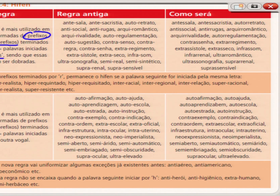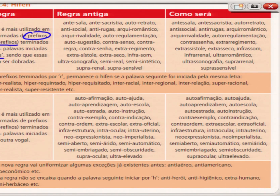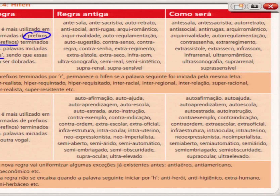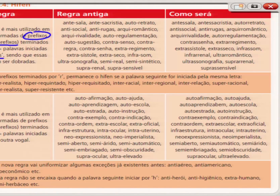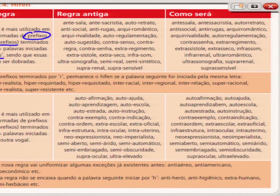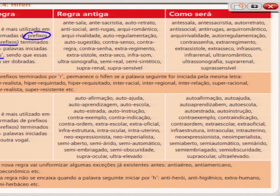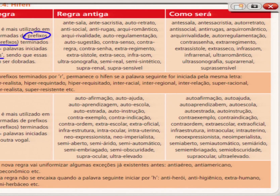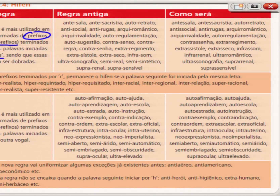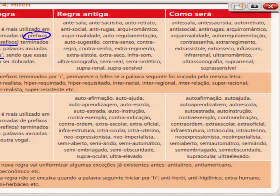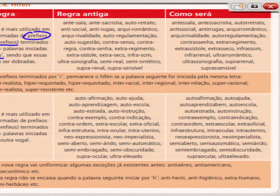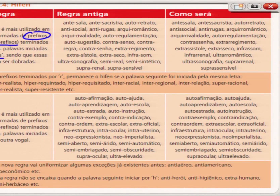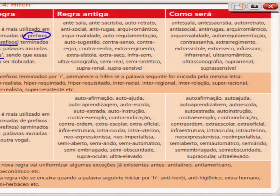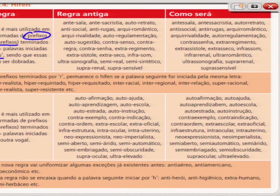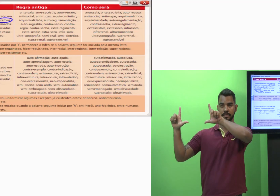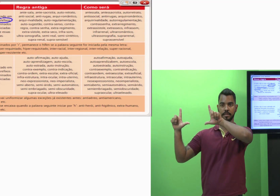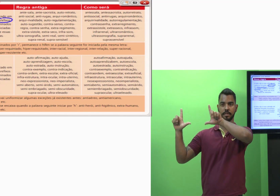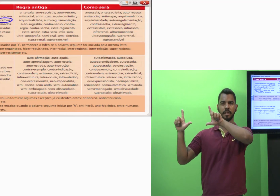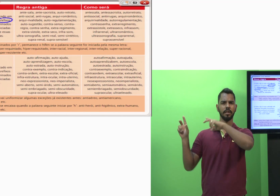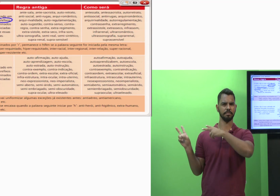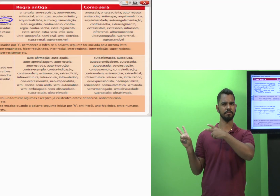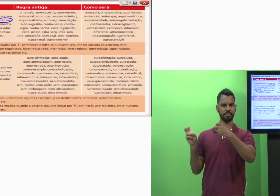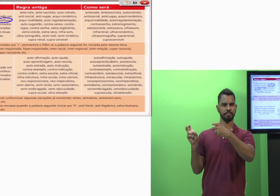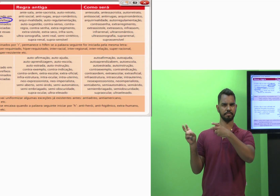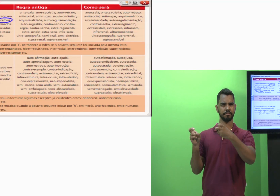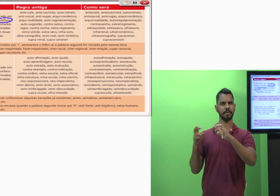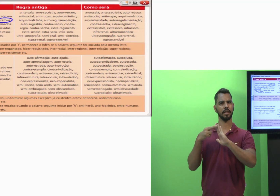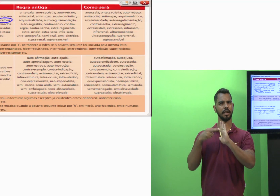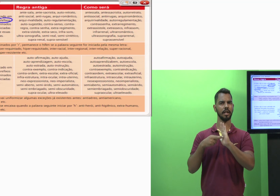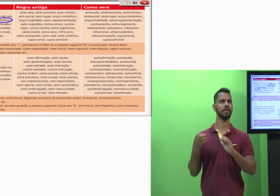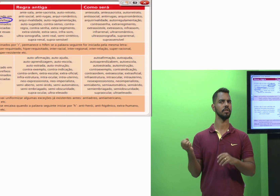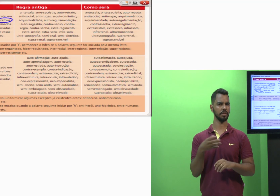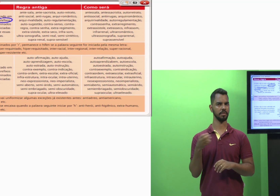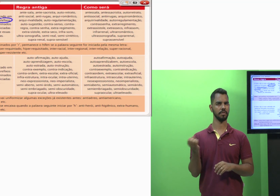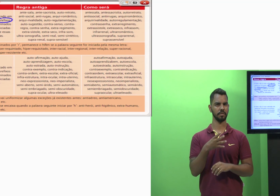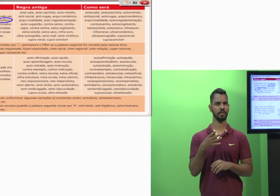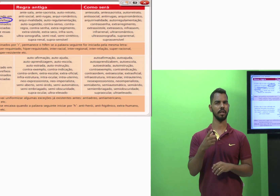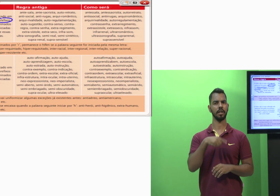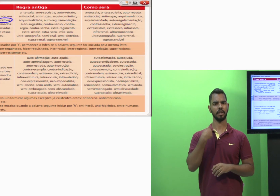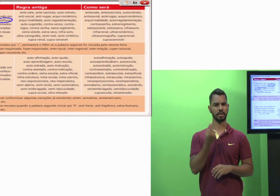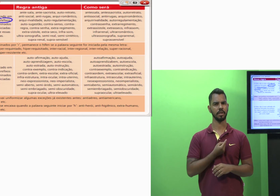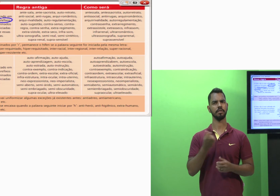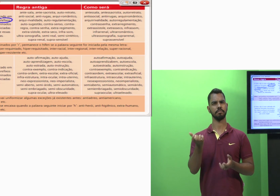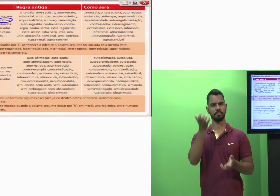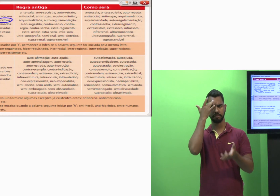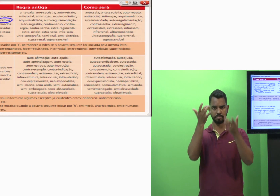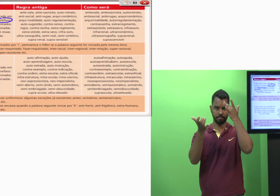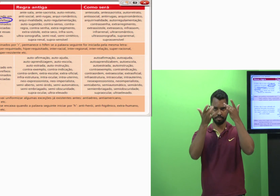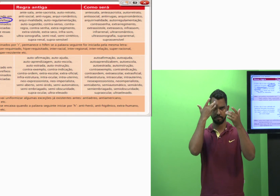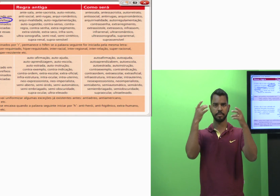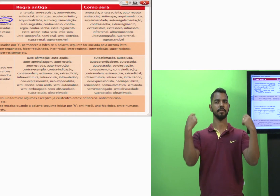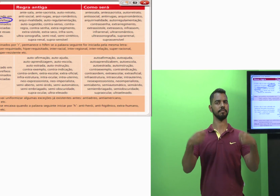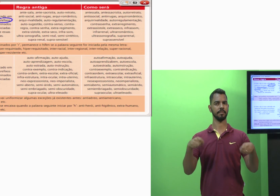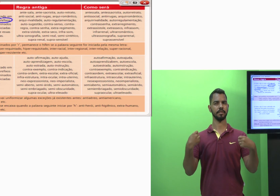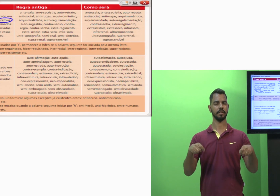essa é a nova regra. E devemos memorizar porque isso acaba sendo muita pegadinha no dia a